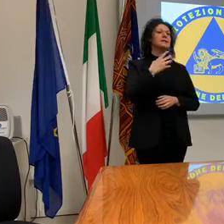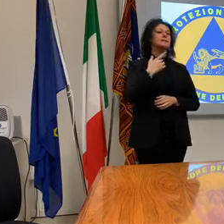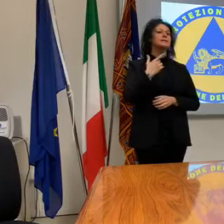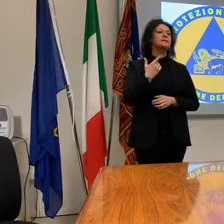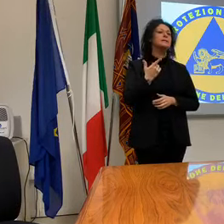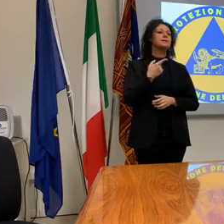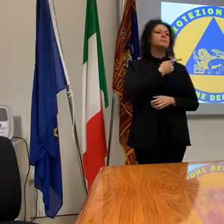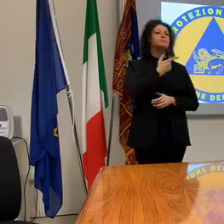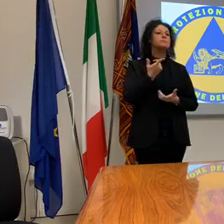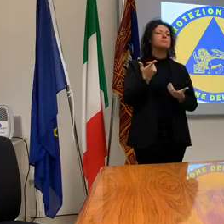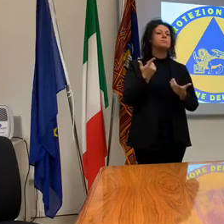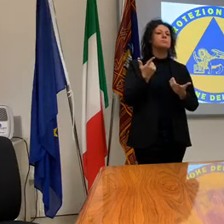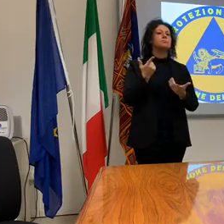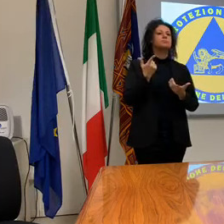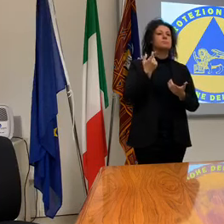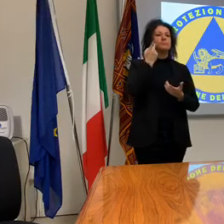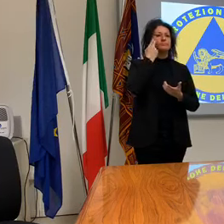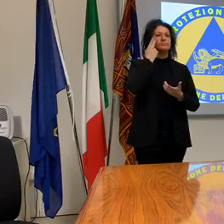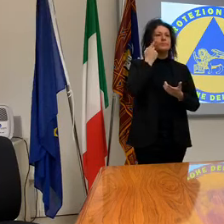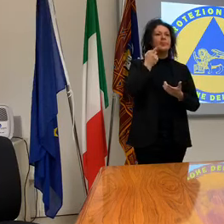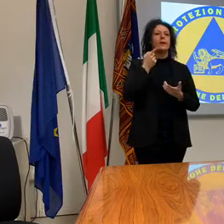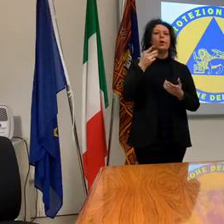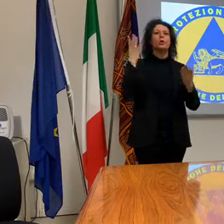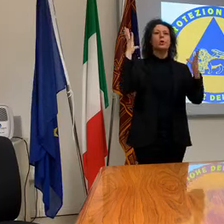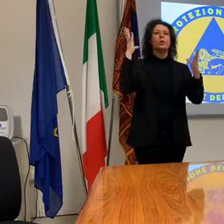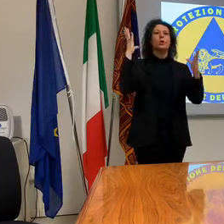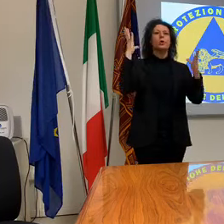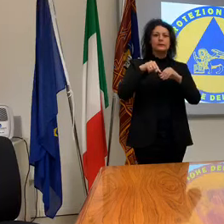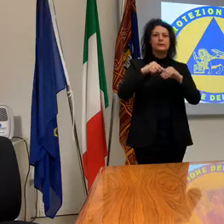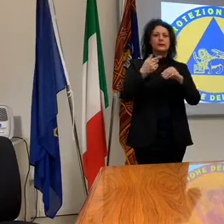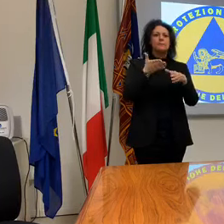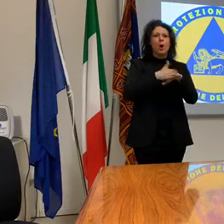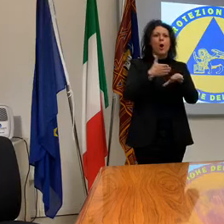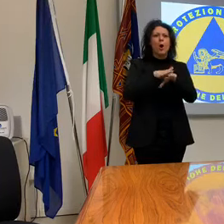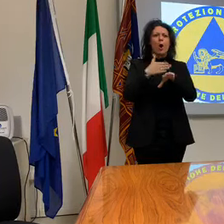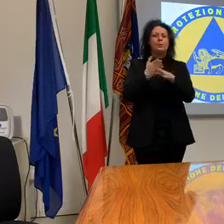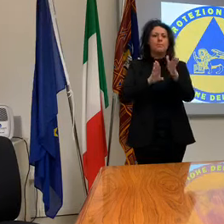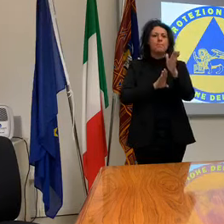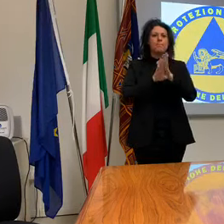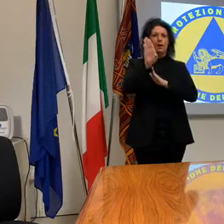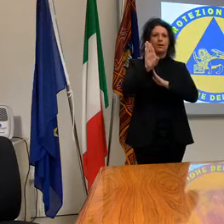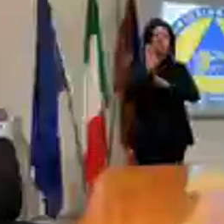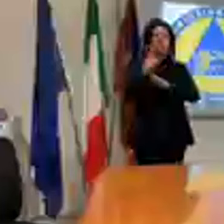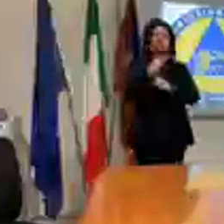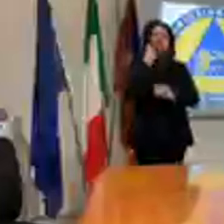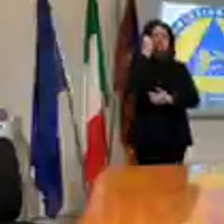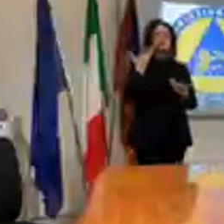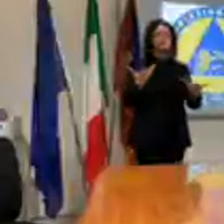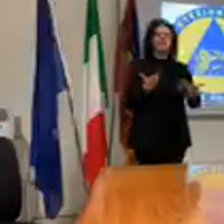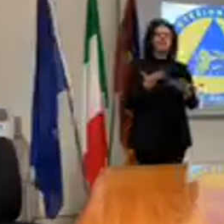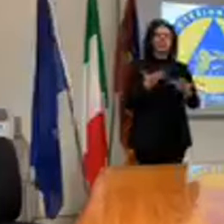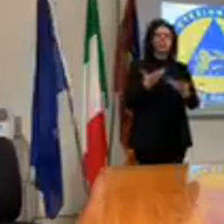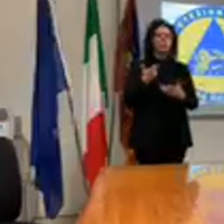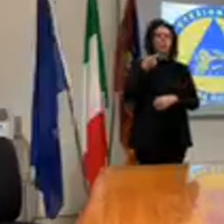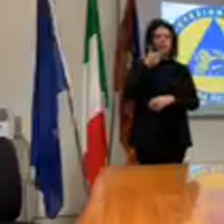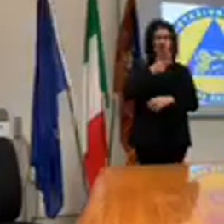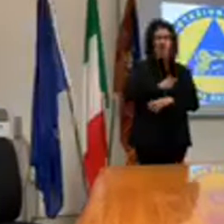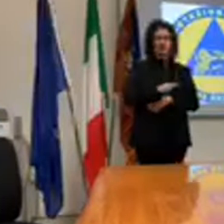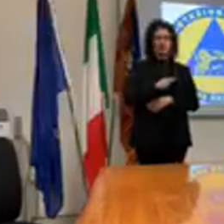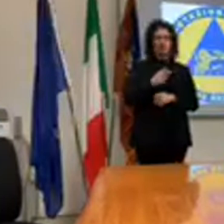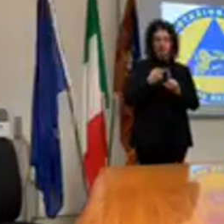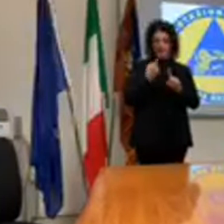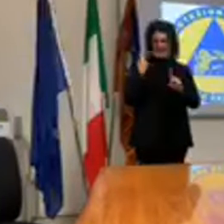questa impennata dei decessi che c'è stata questa notte. Dato che impressione, diciamo, facendo la somma da ieri